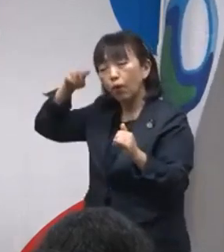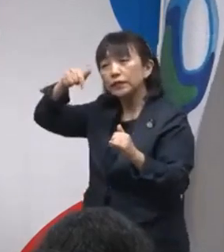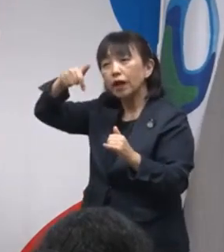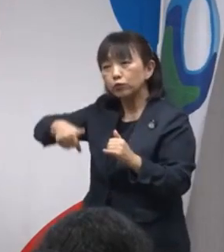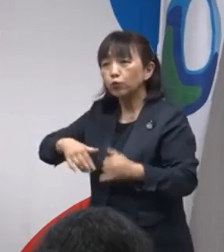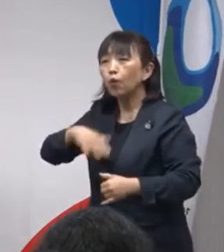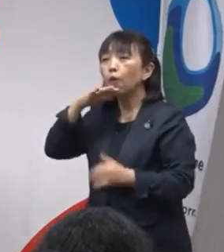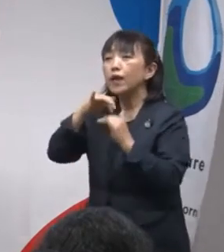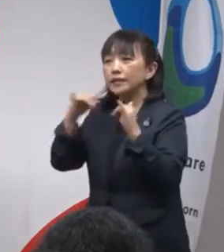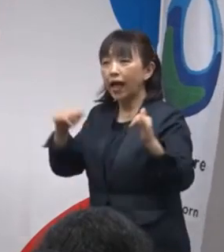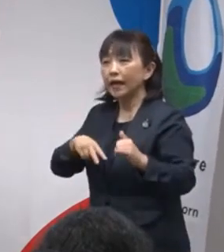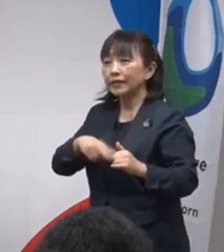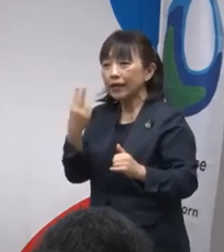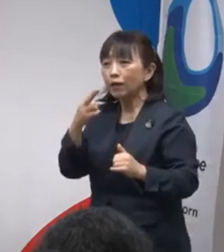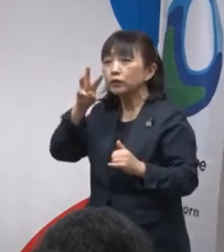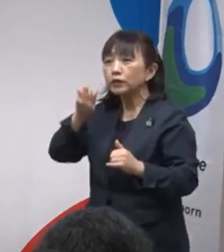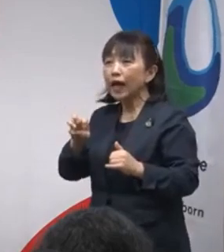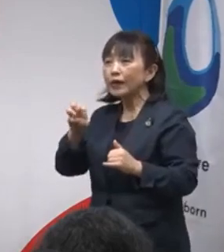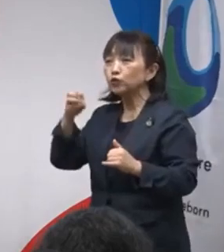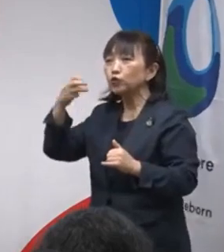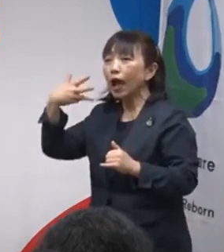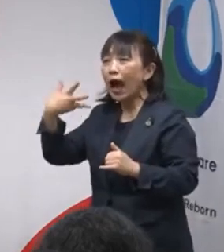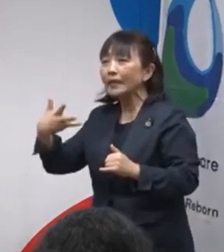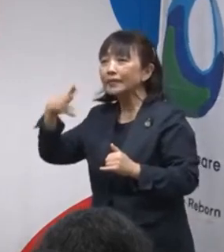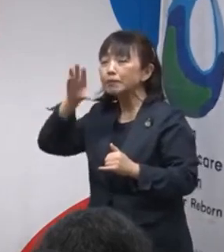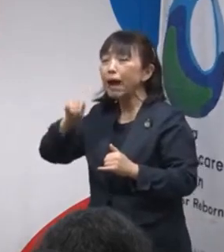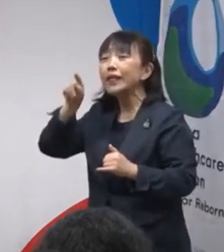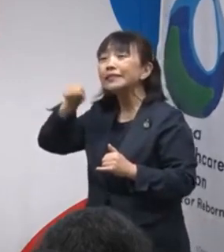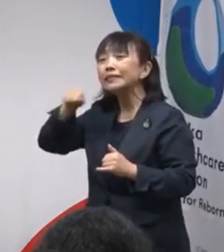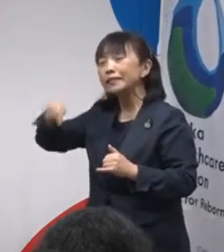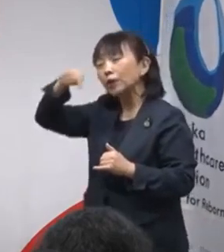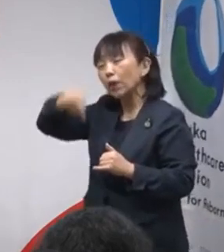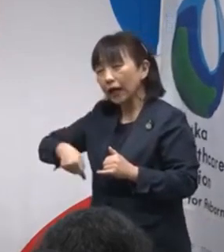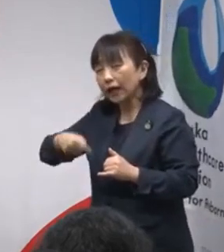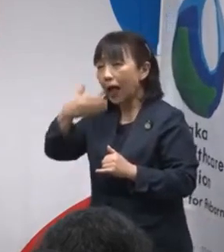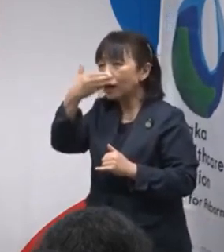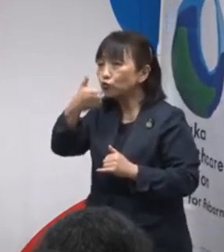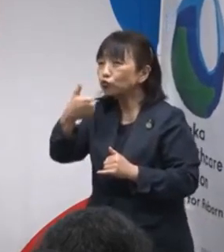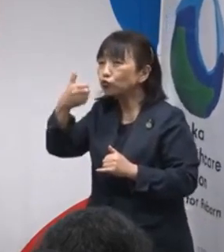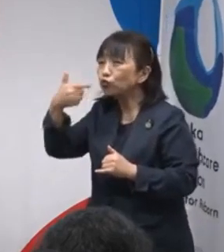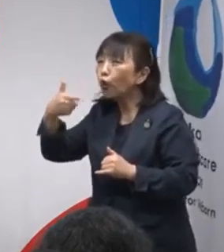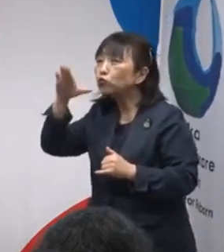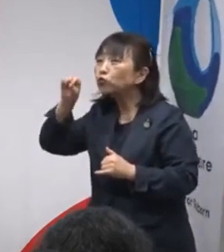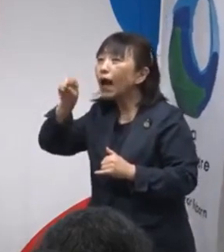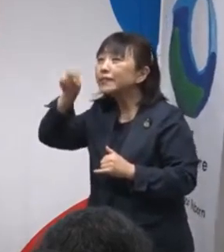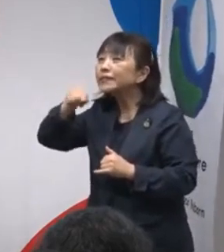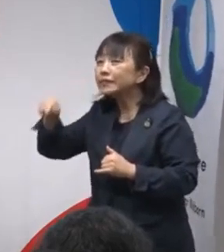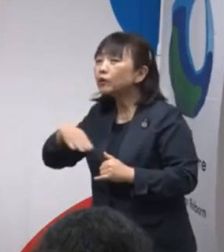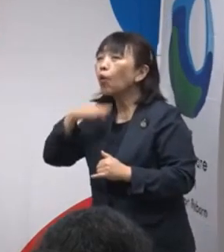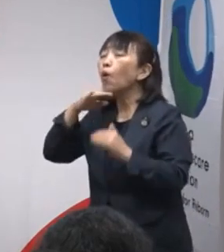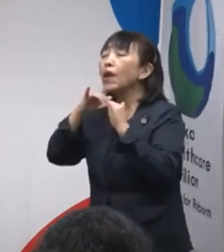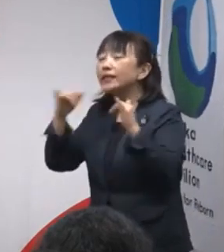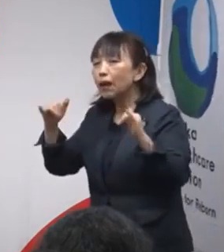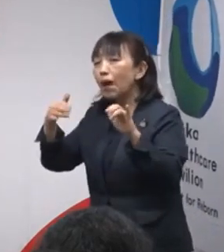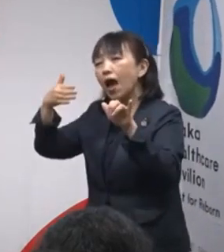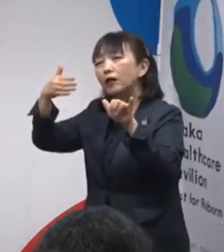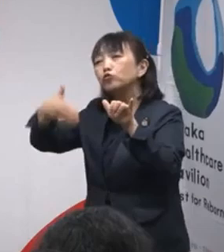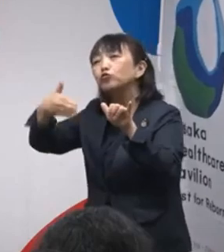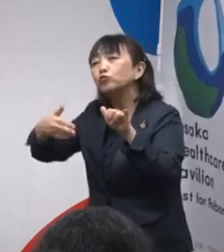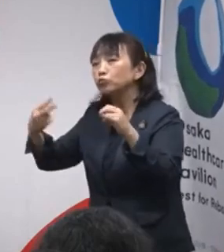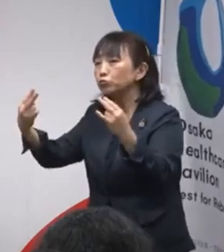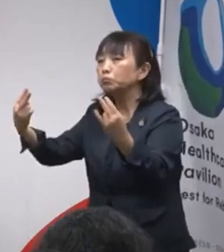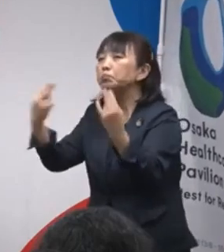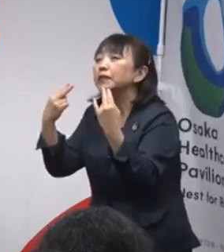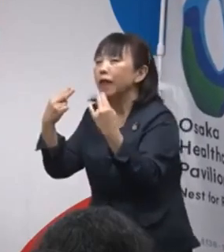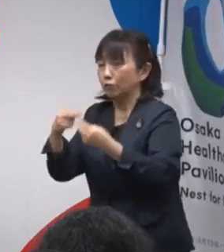齢者が約238万人おられる中で、約96万人の高齢者の方が YouTube を利用しているという計算にもなりますので、そういった